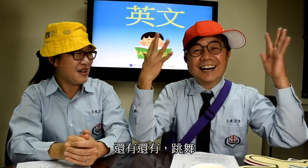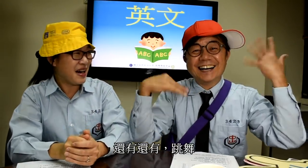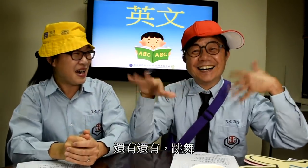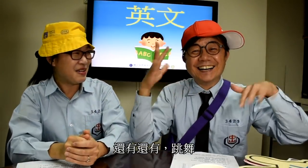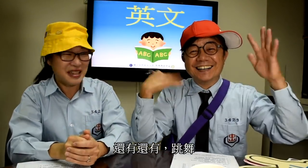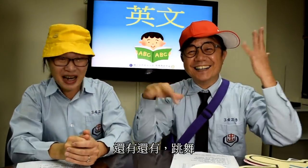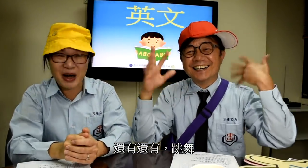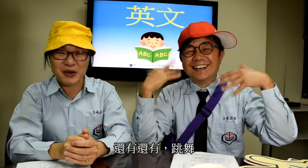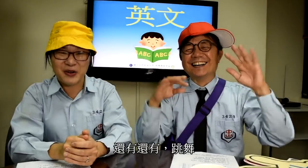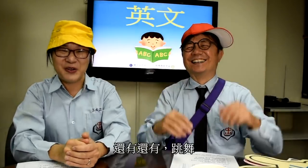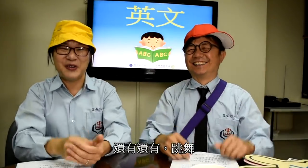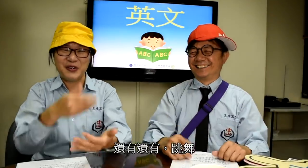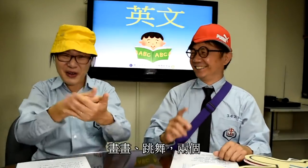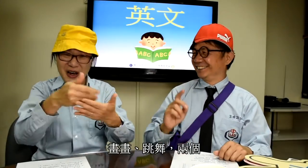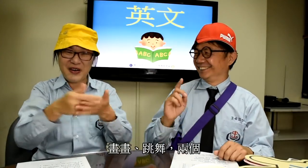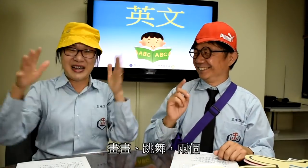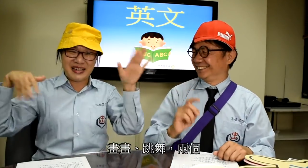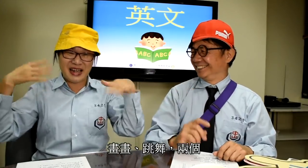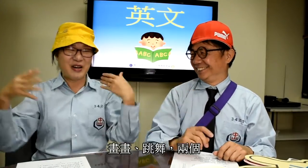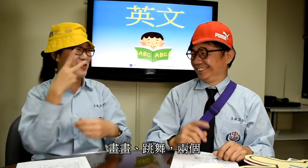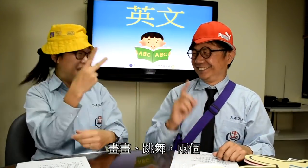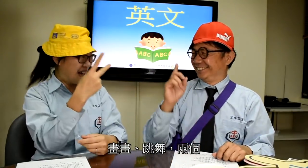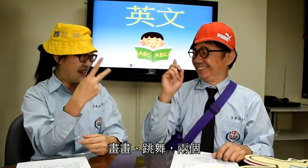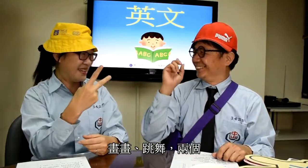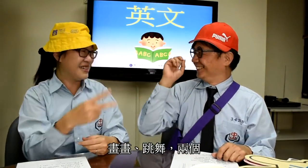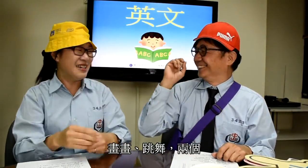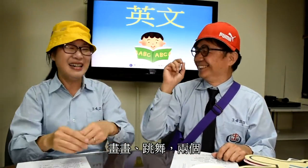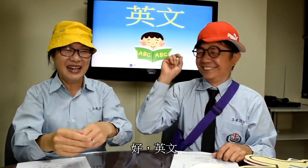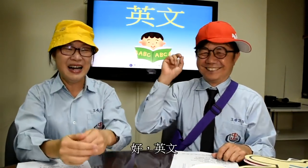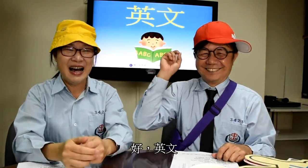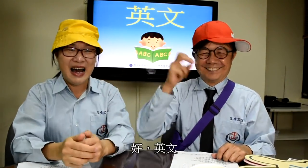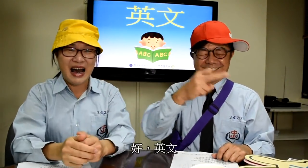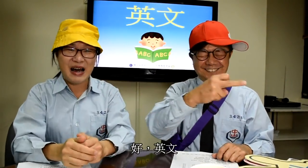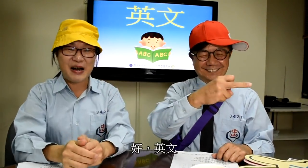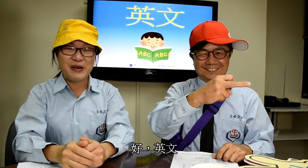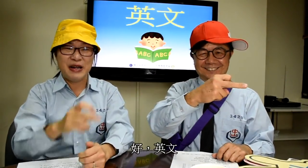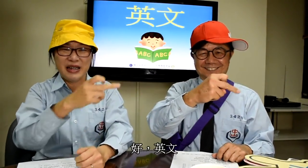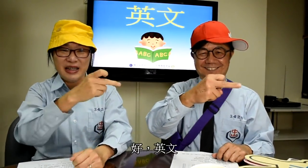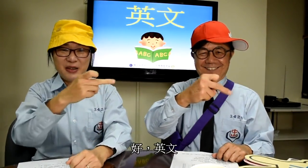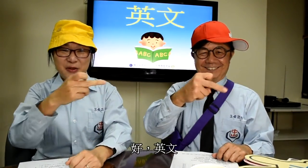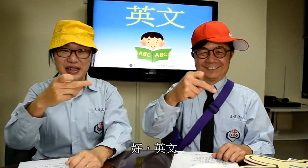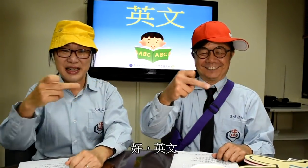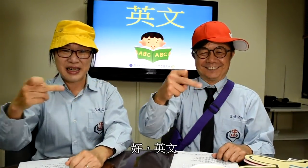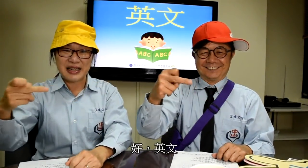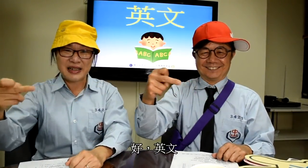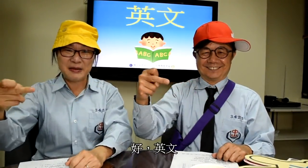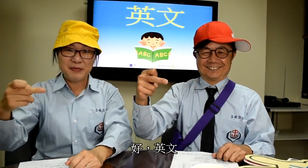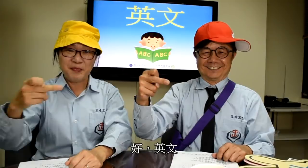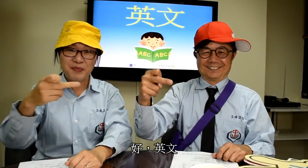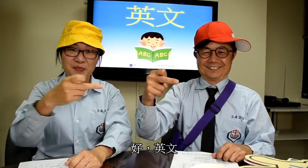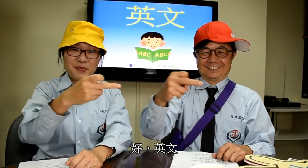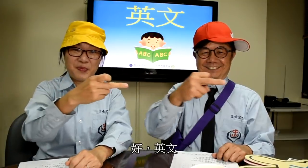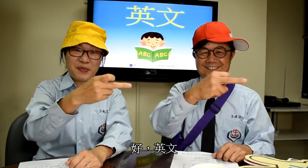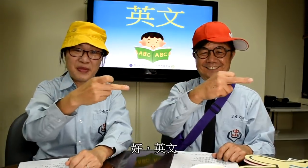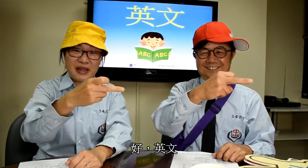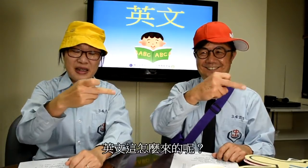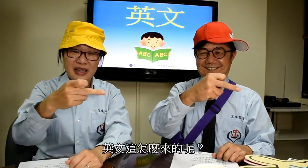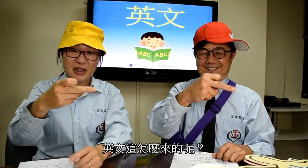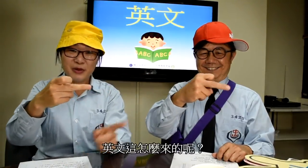还有跳舞，画画跳舞两个。好，英文，英文这